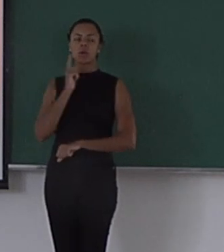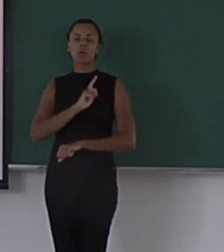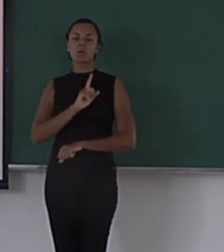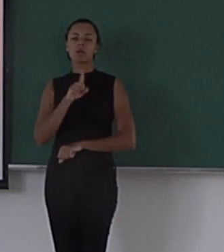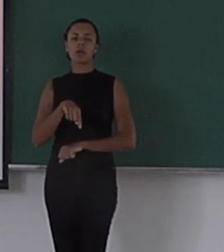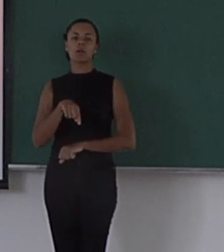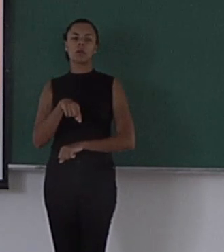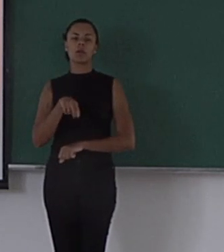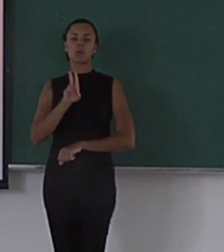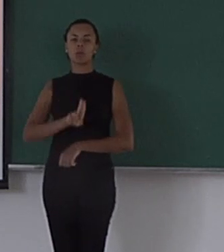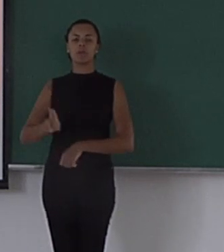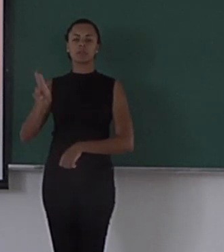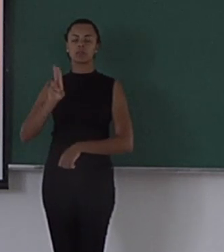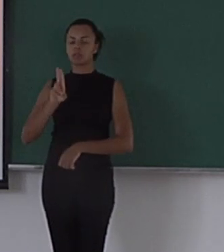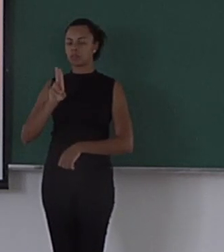a Universidade